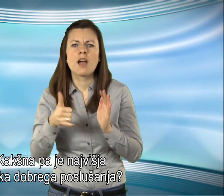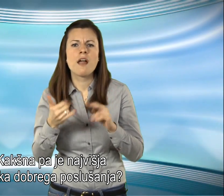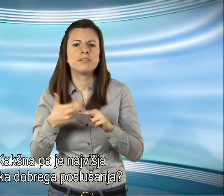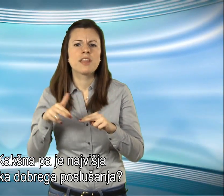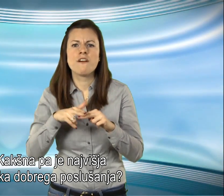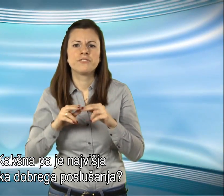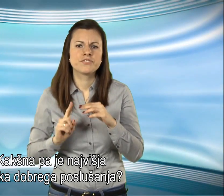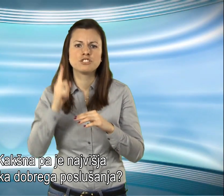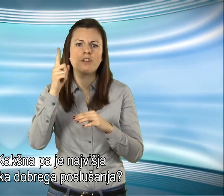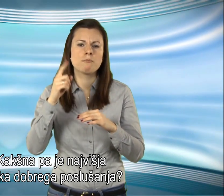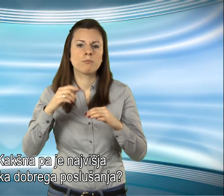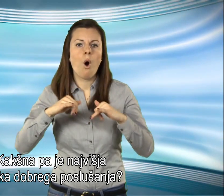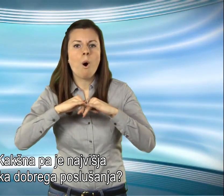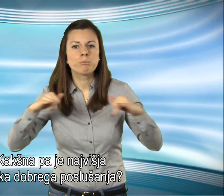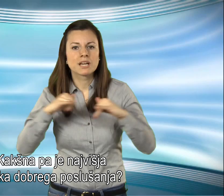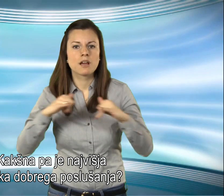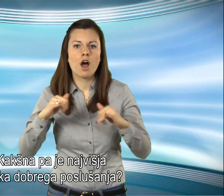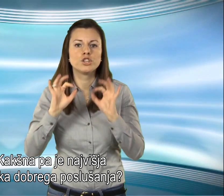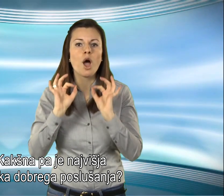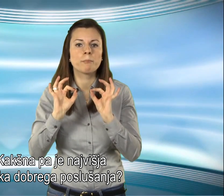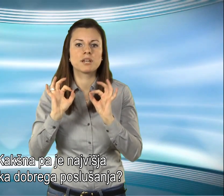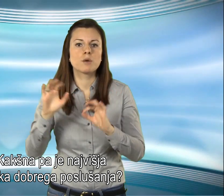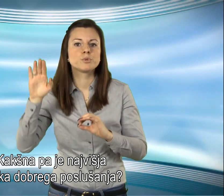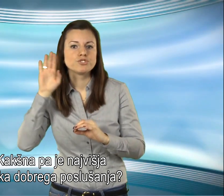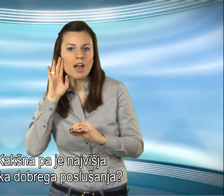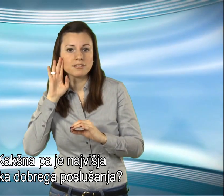Kakšna pa je najvišja oblika dobrega poslušanja?